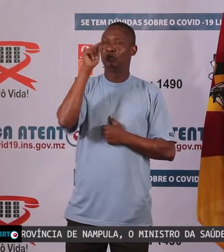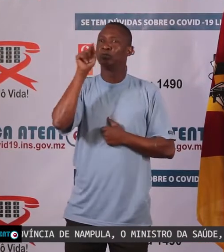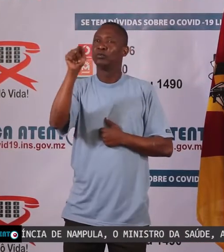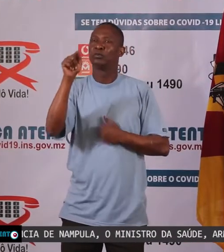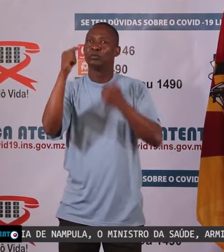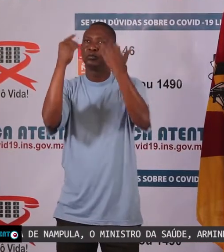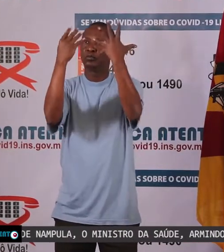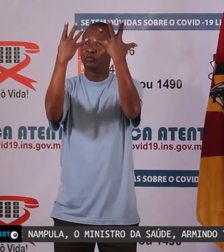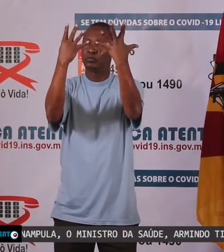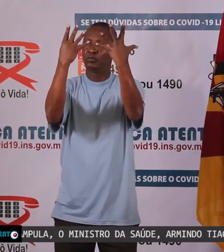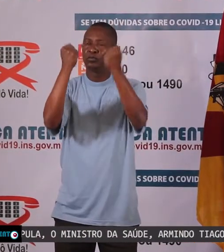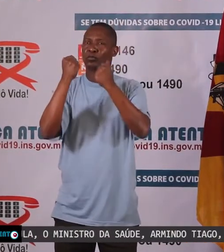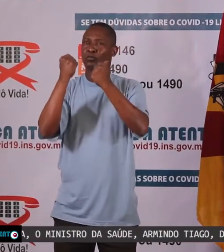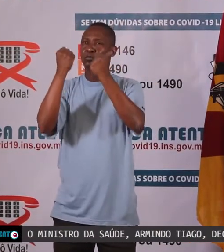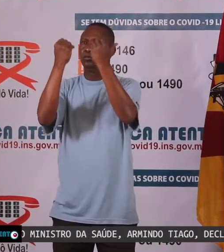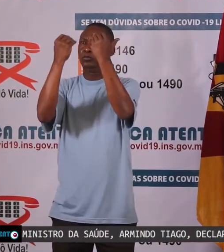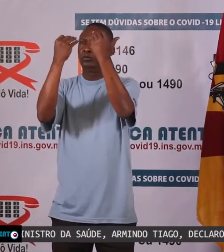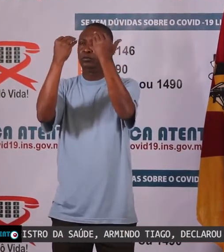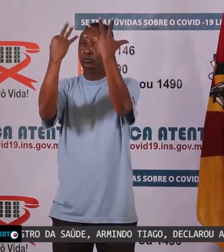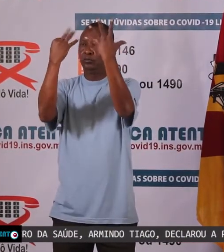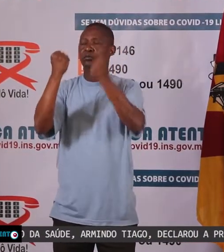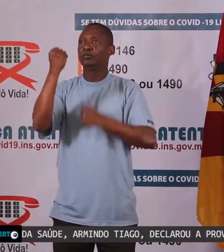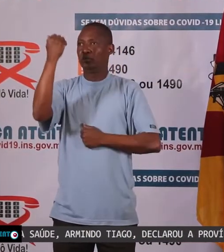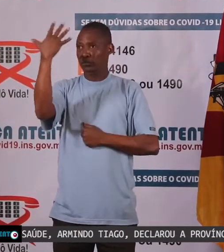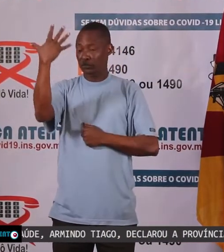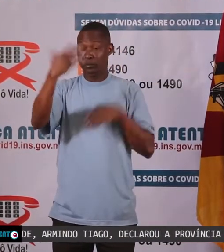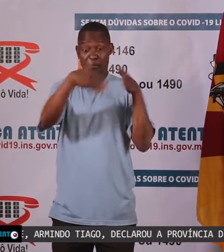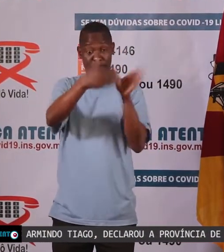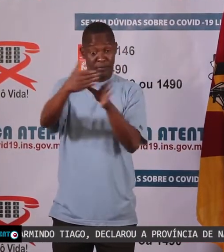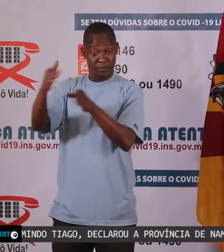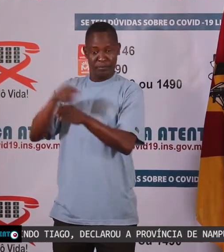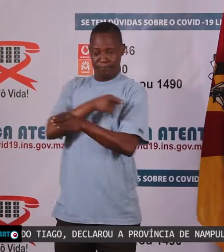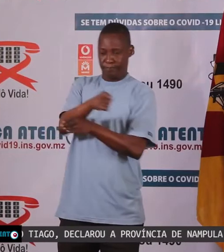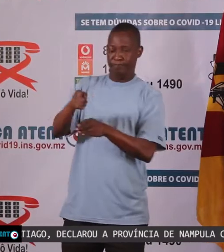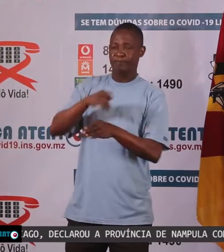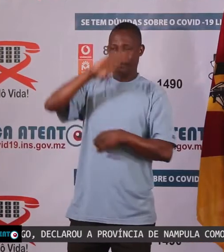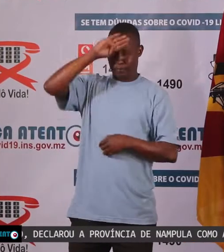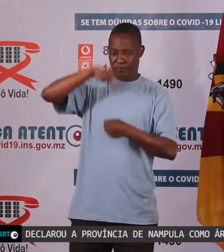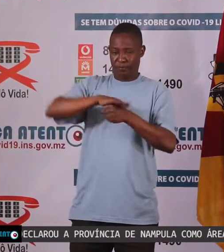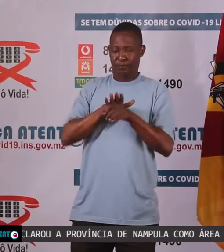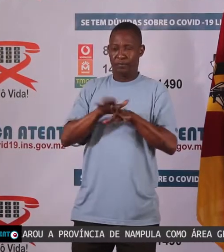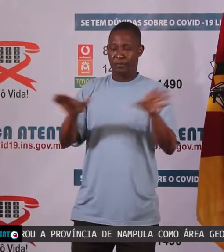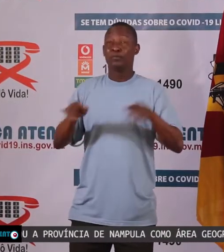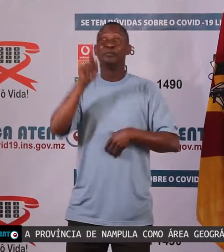6.982.965 casos cumulativos de infecção de Covid-19, dos quais